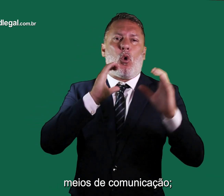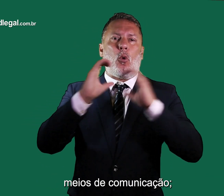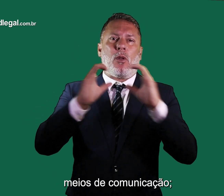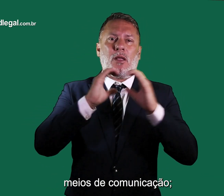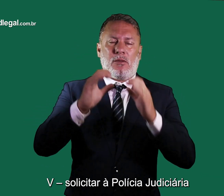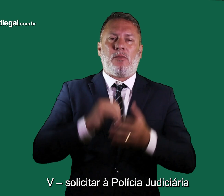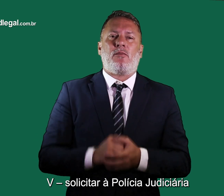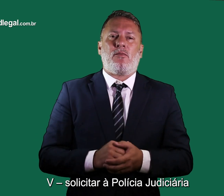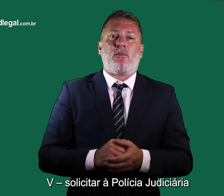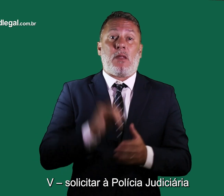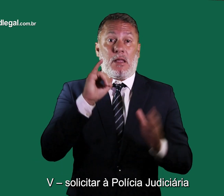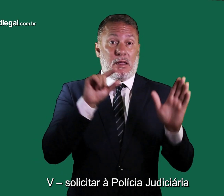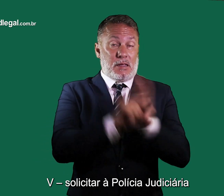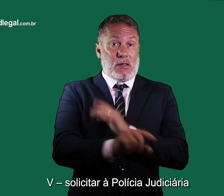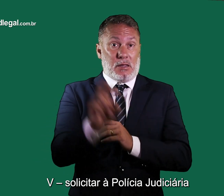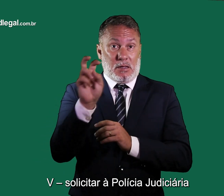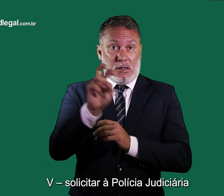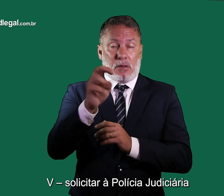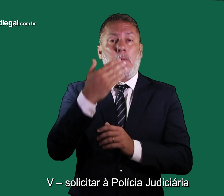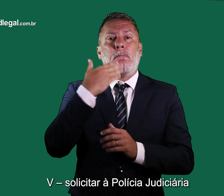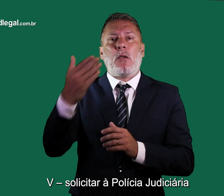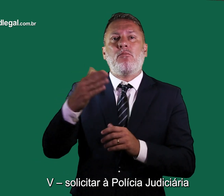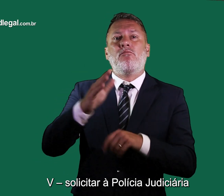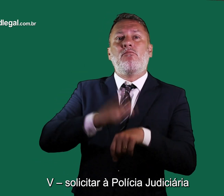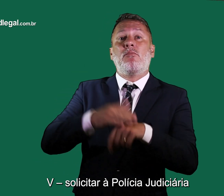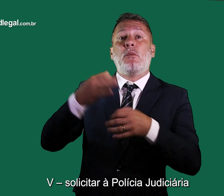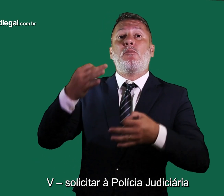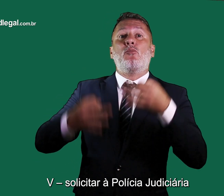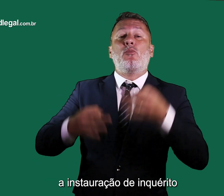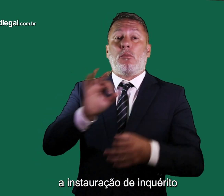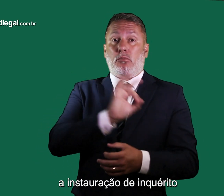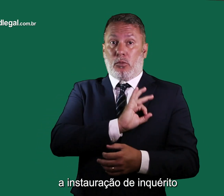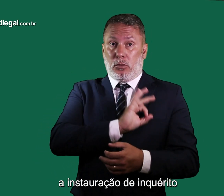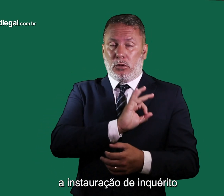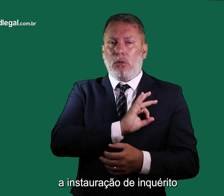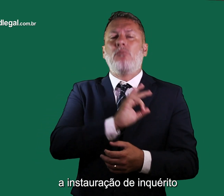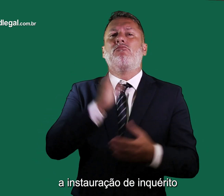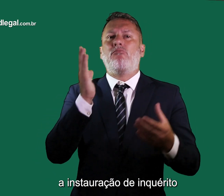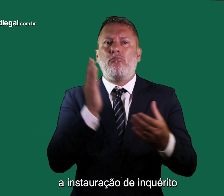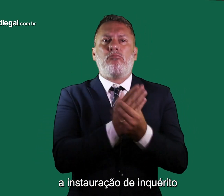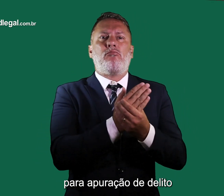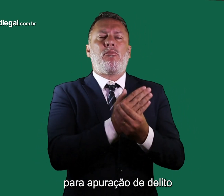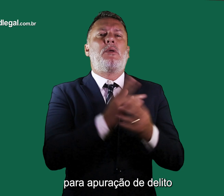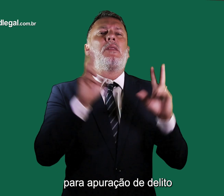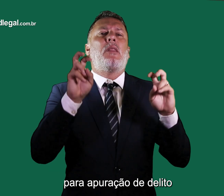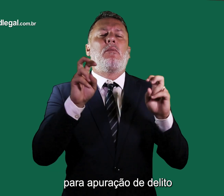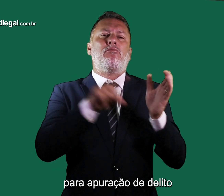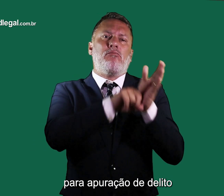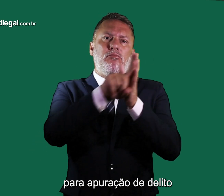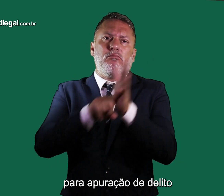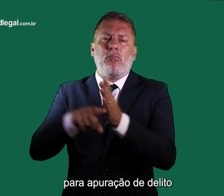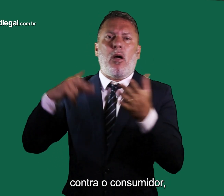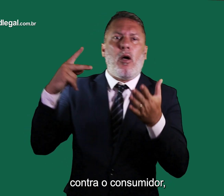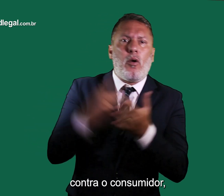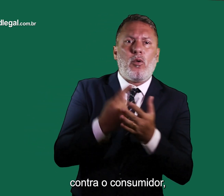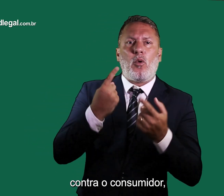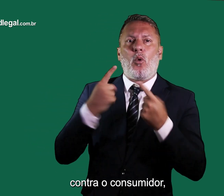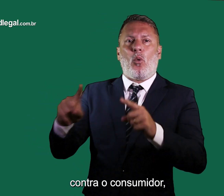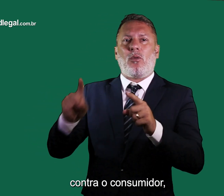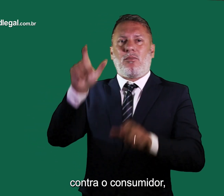comunicação. Inciso 5. Solicitar à Polícia Judiciária a instauração de inquérito para apuração de delito contra o consumidor